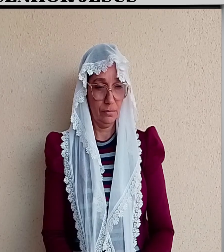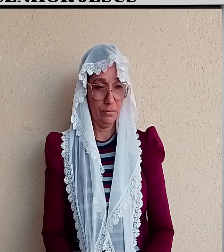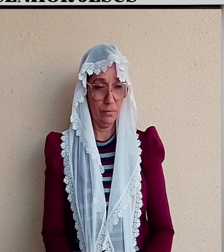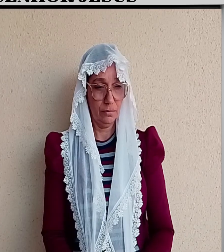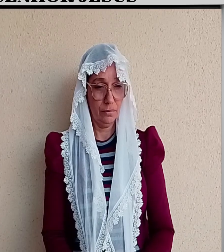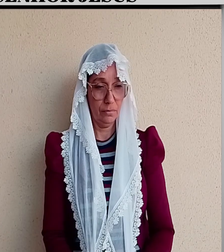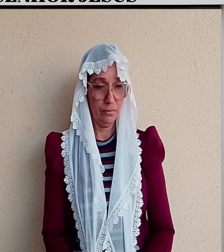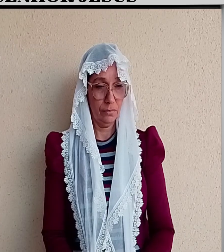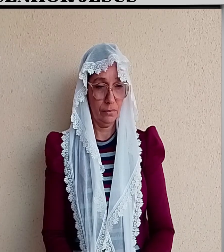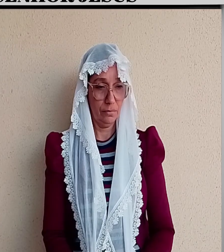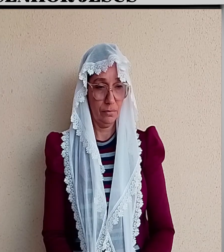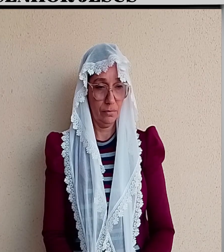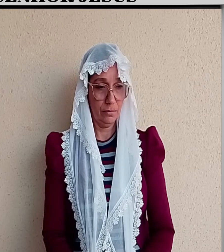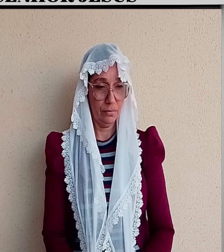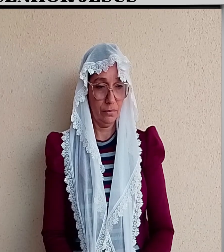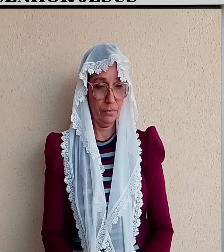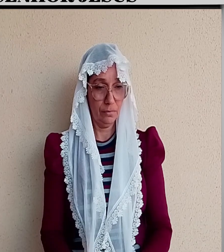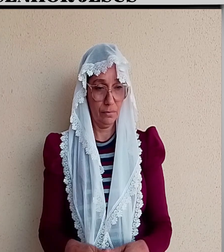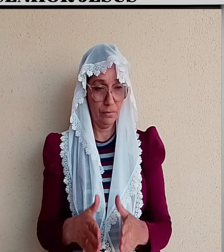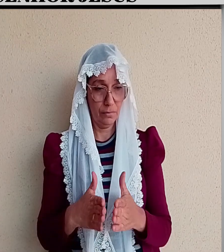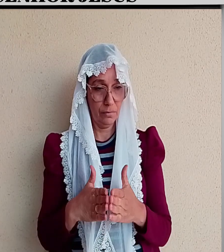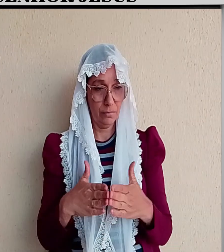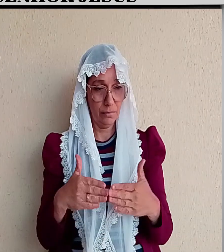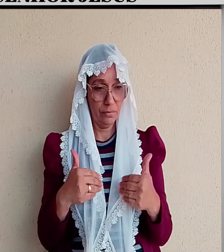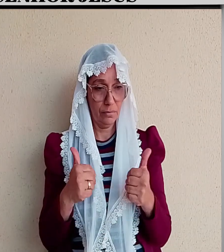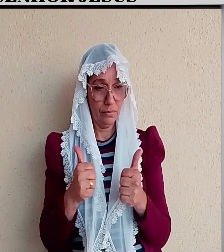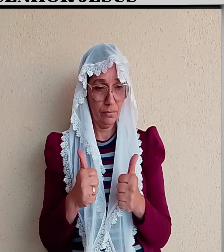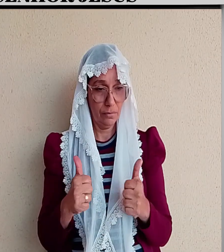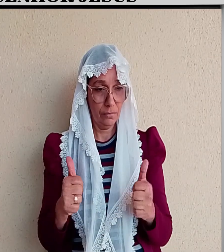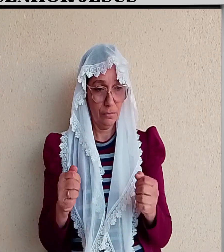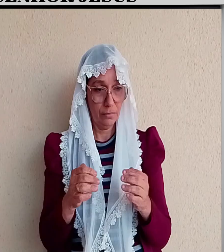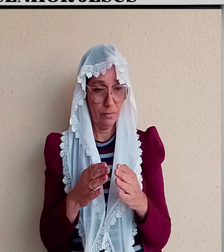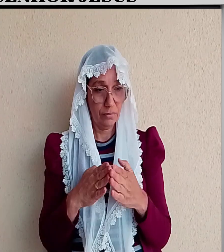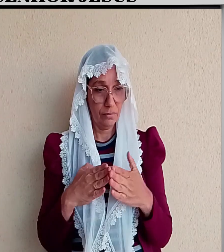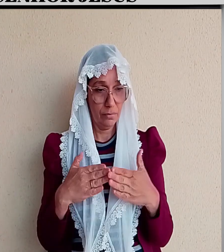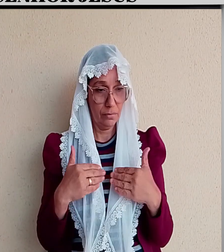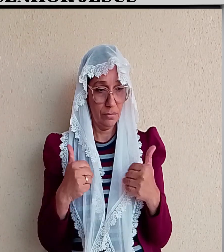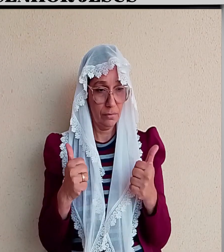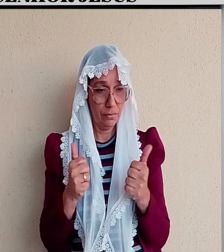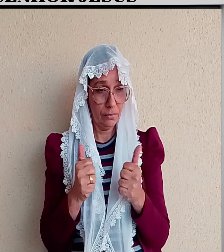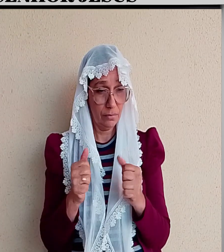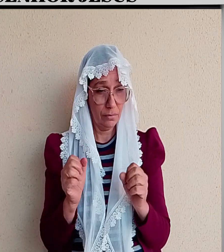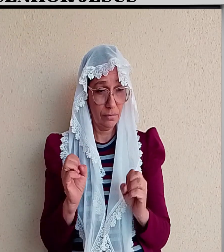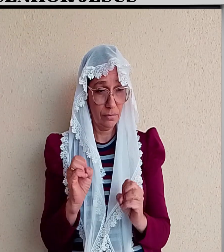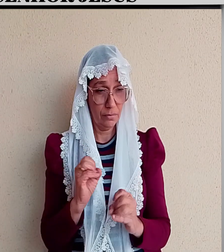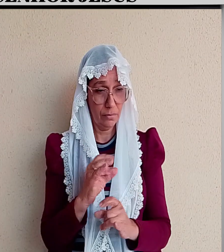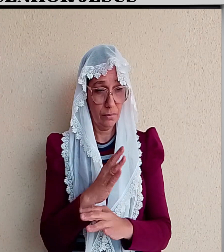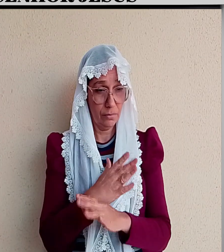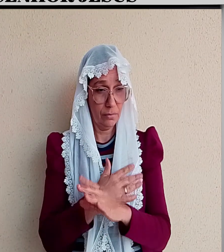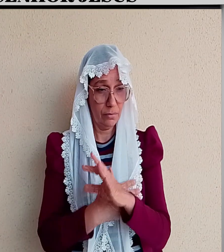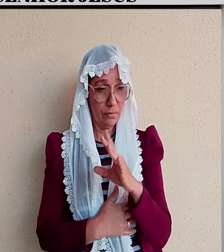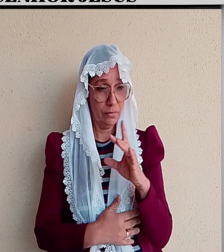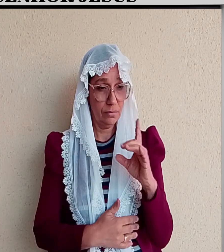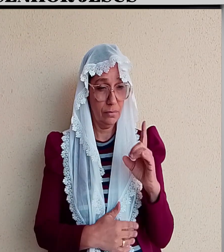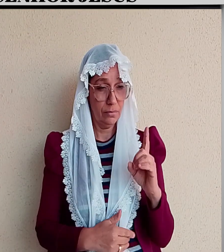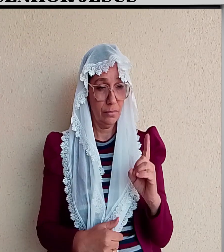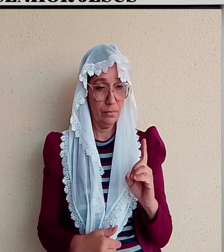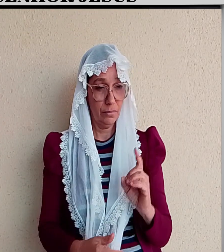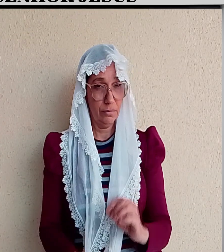de Deus, aleluia. Glória, glória, glória, glória,